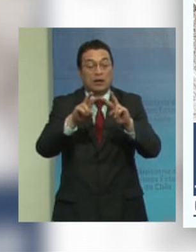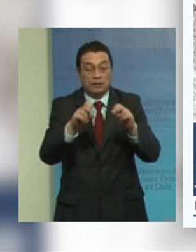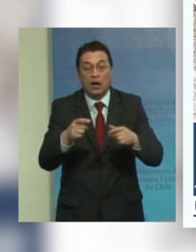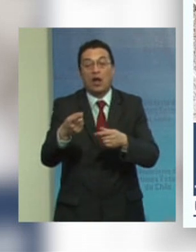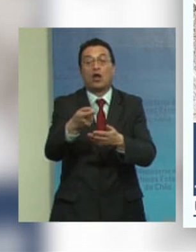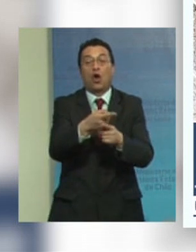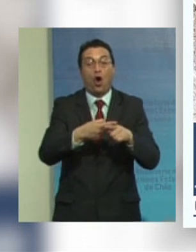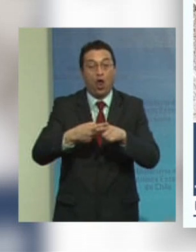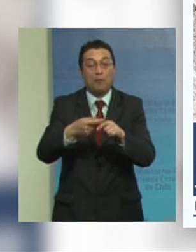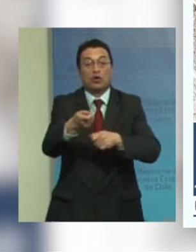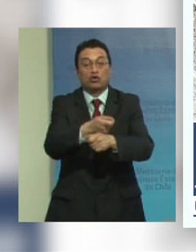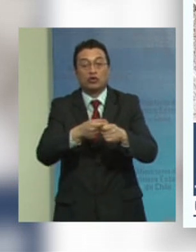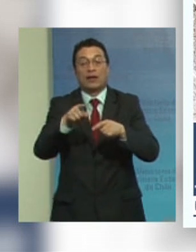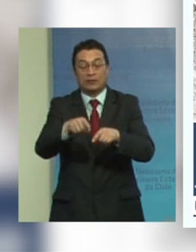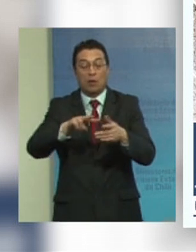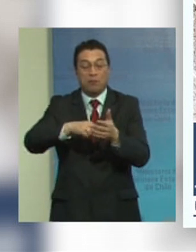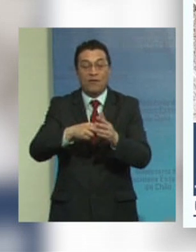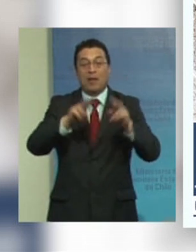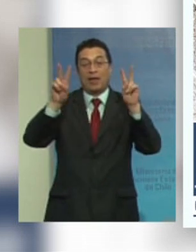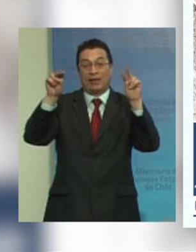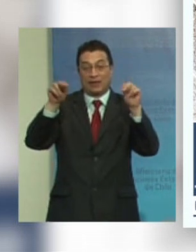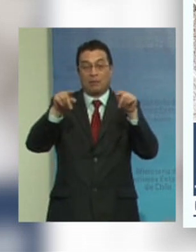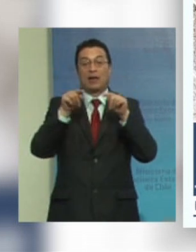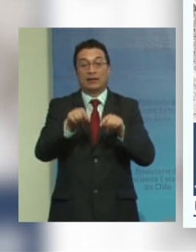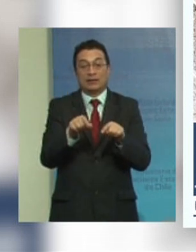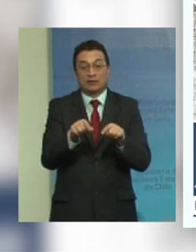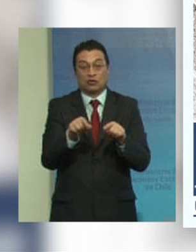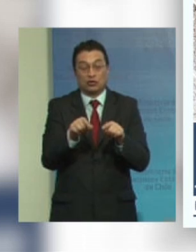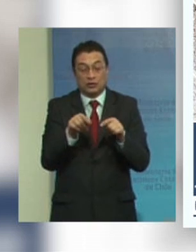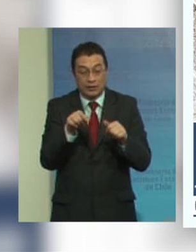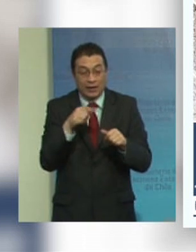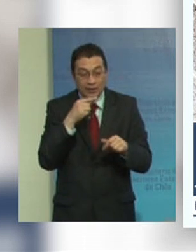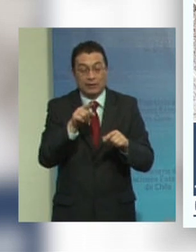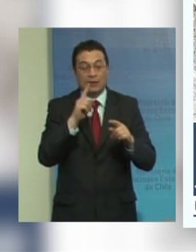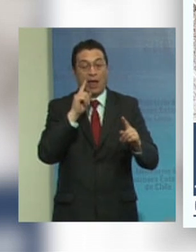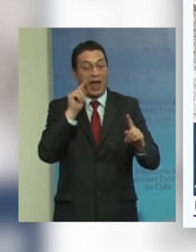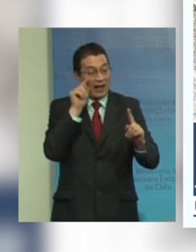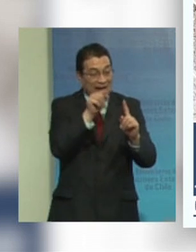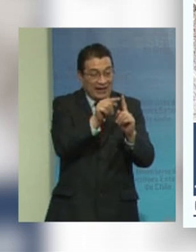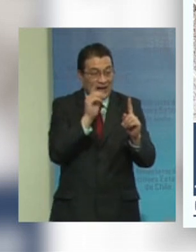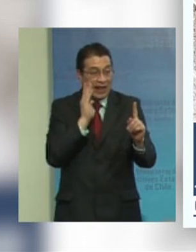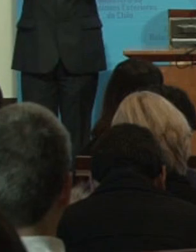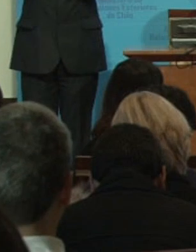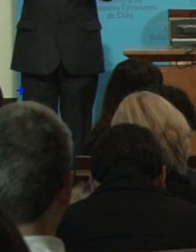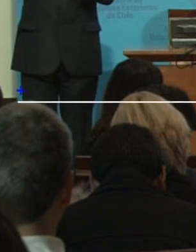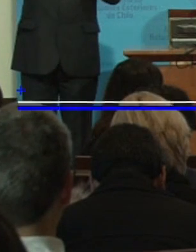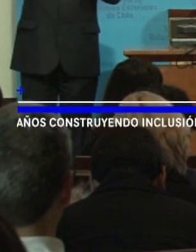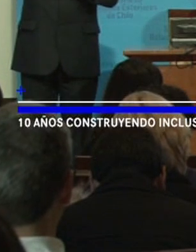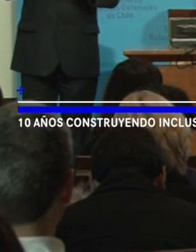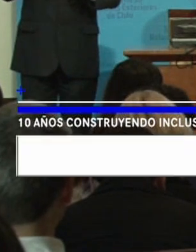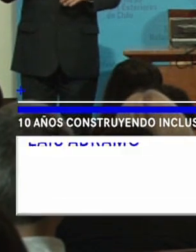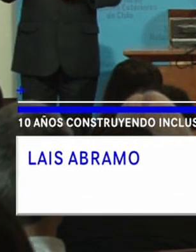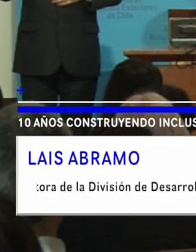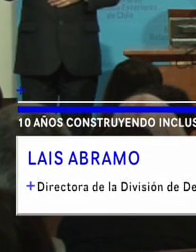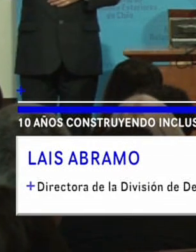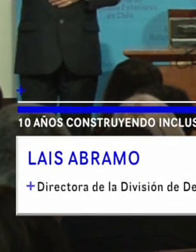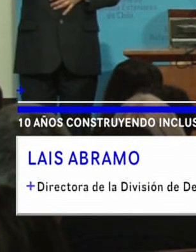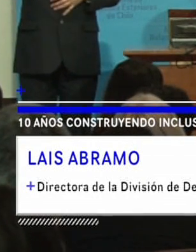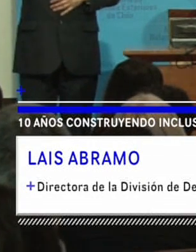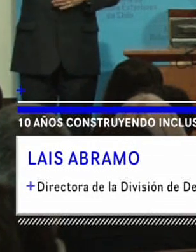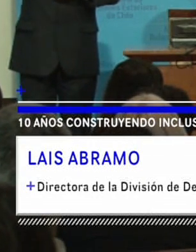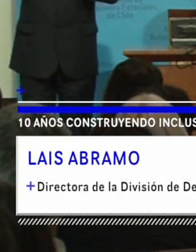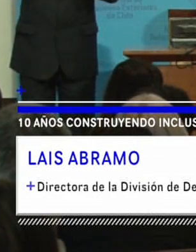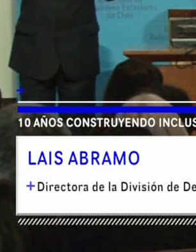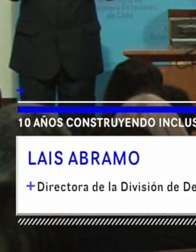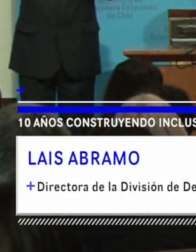de todos esos problemas de todos esos temas entonces esa relación también es algo muy importante yo no voy a hablar de la